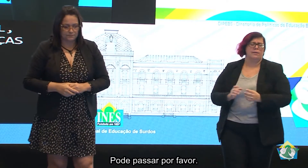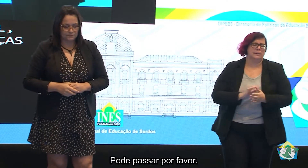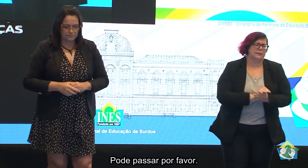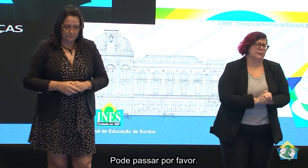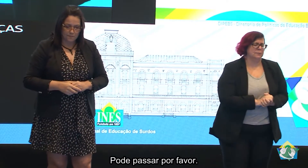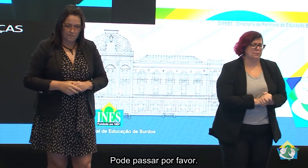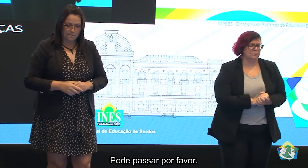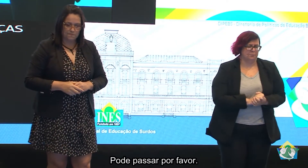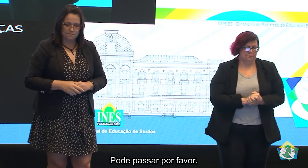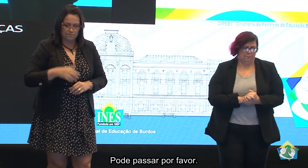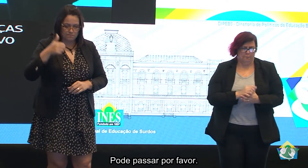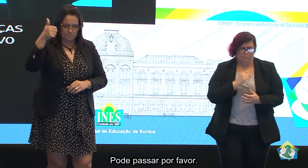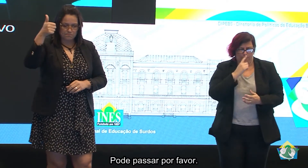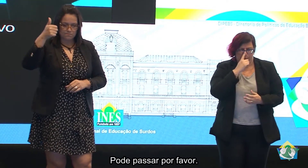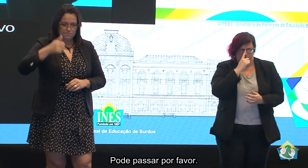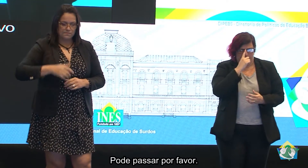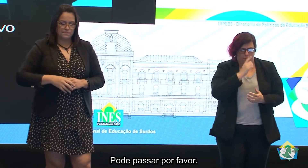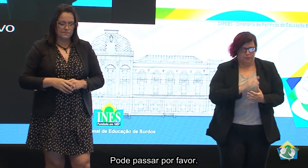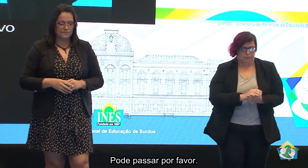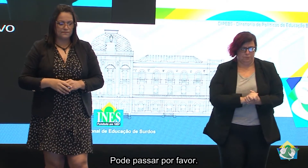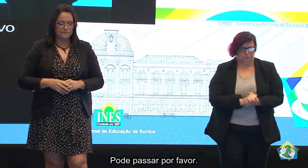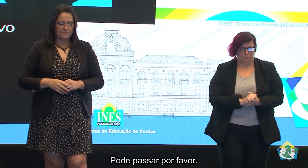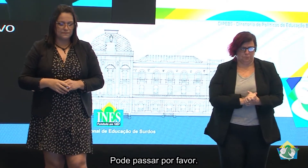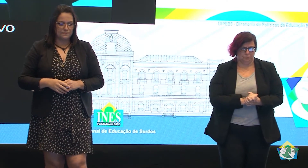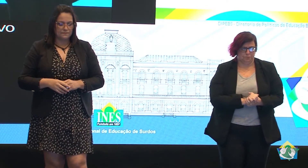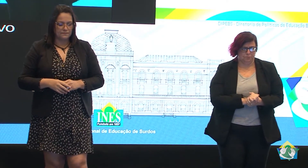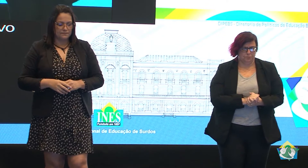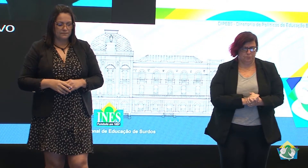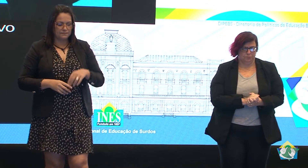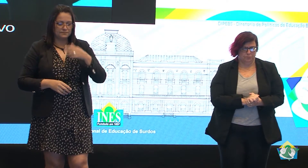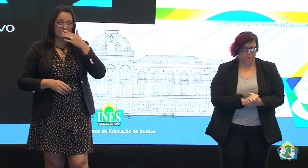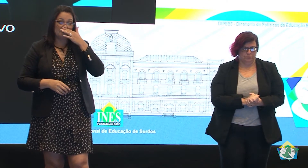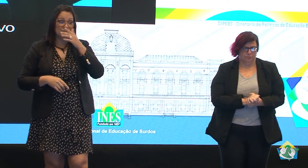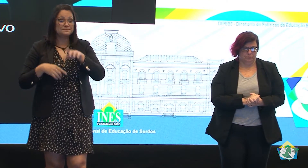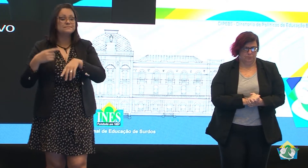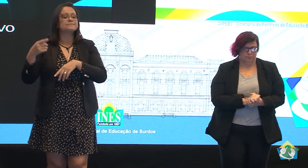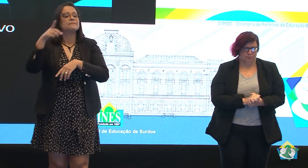desporto. Pode passar, por favor?